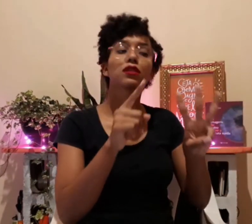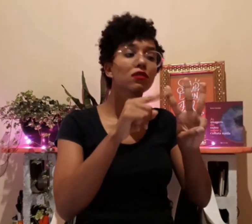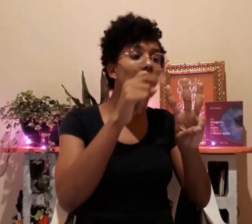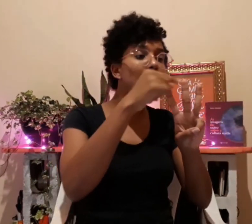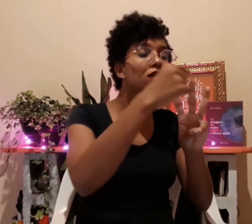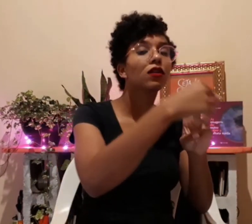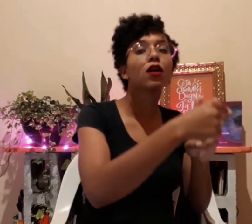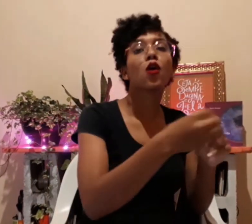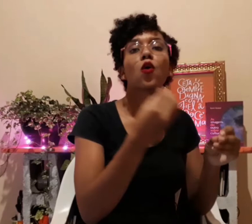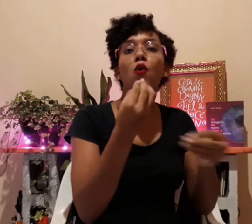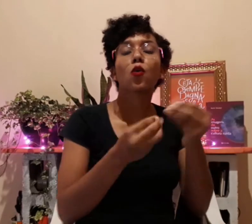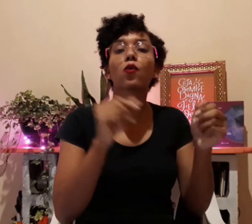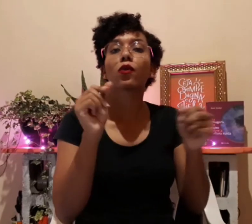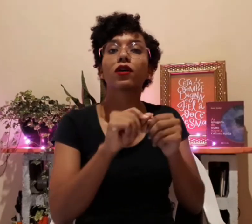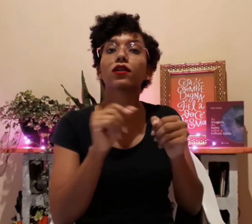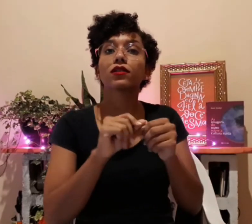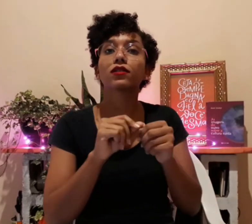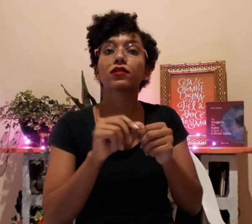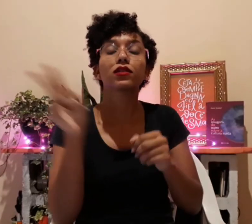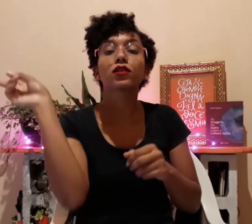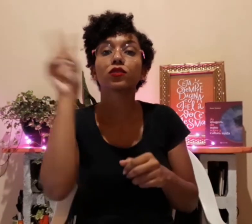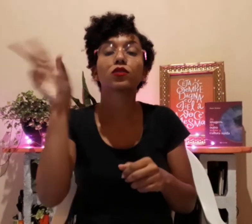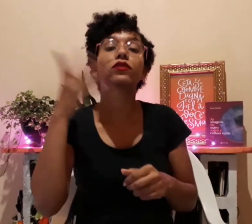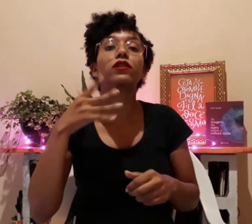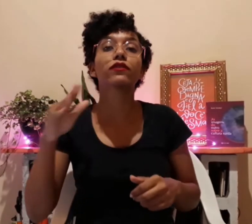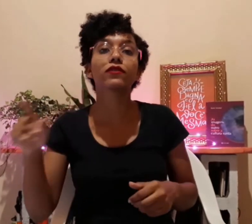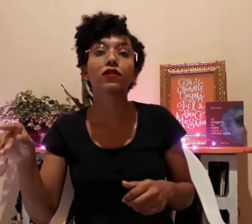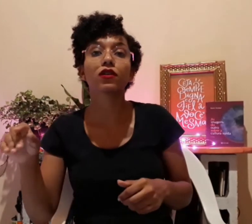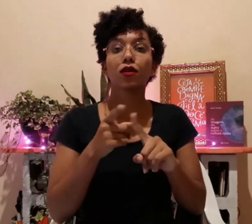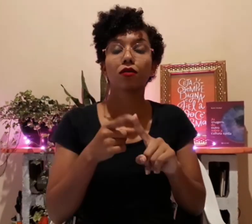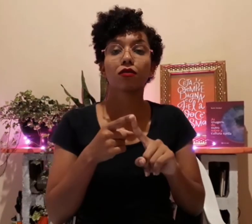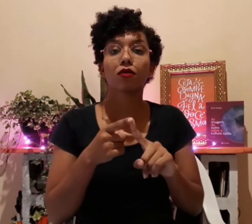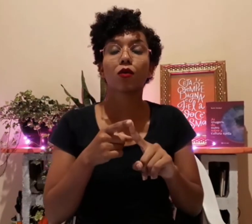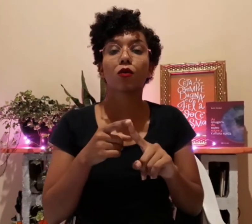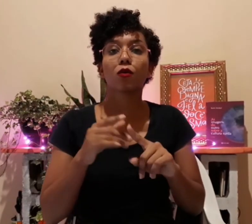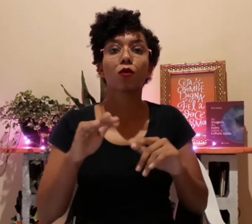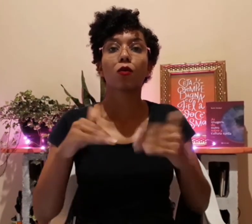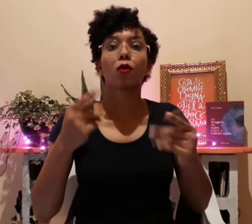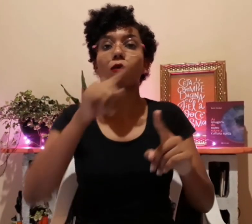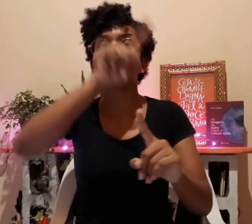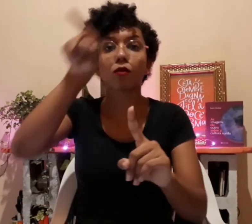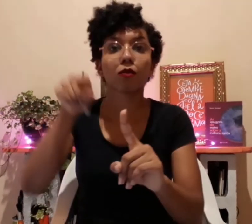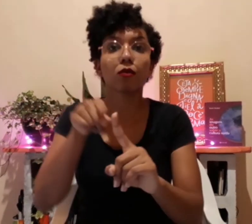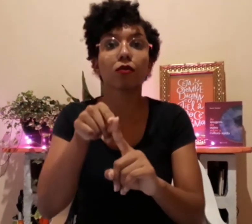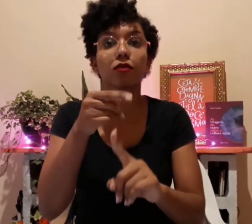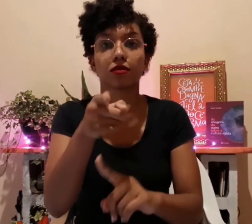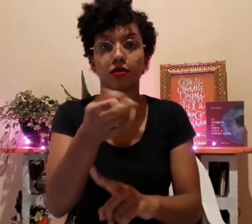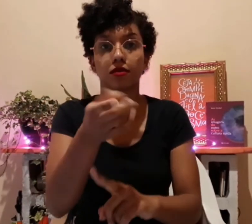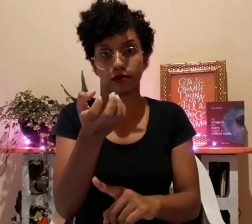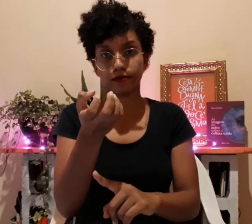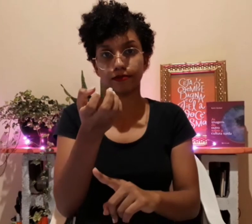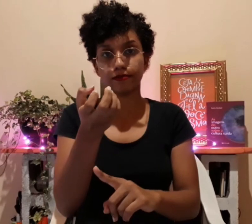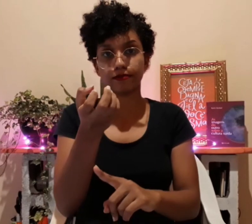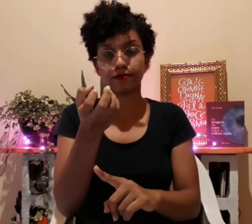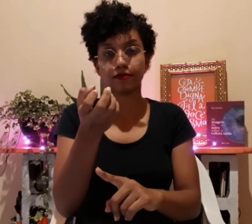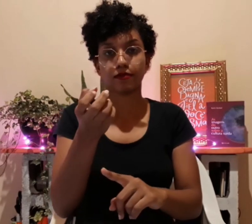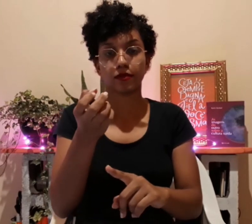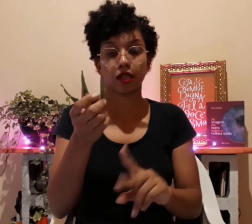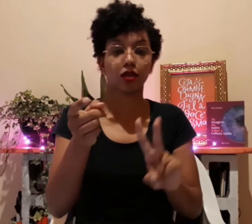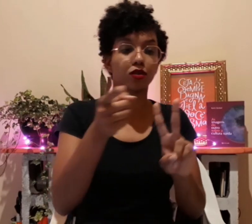entre esses três tipos, nessas três categorias de histórias infantis, você tem que ver primeiro qual é o objetivo que você